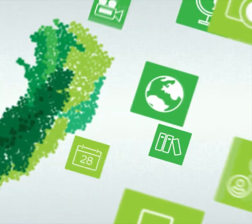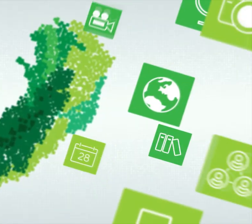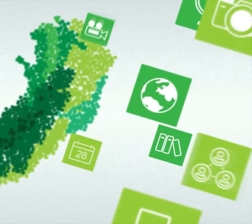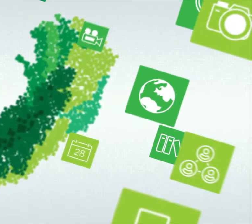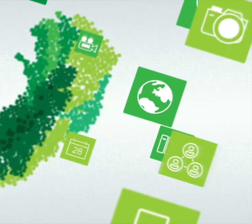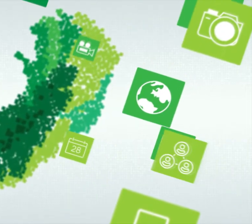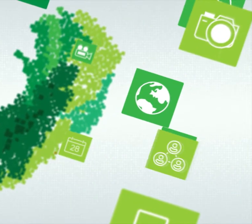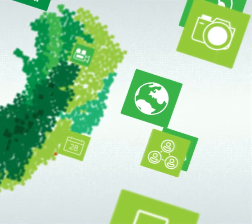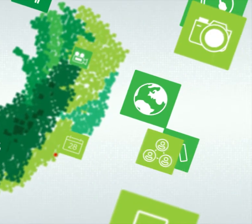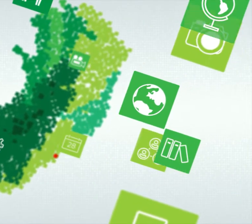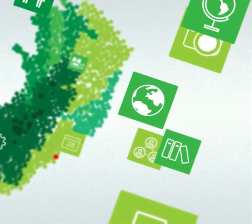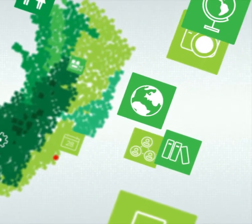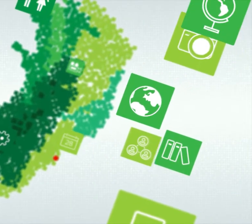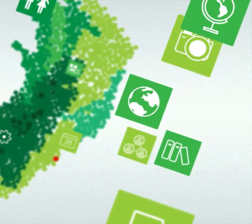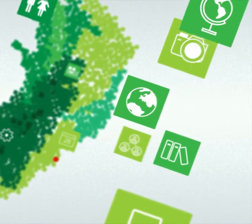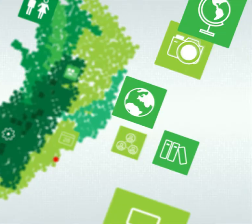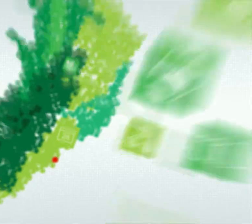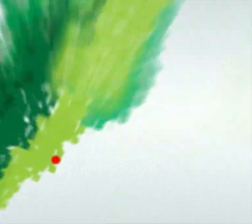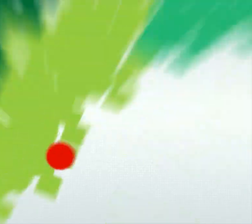E aí